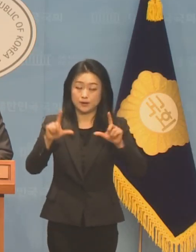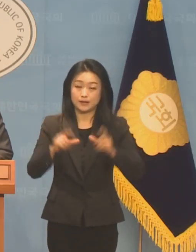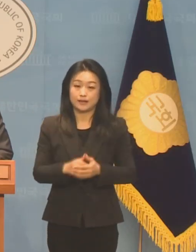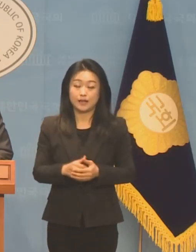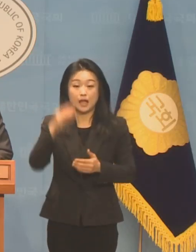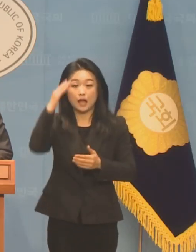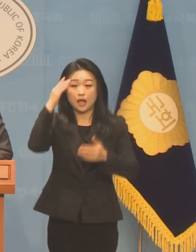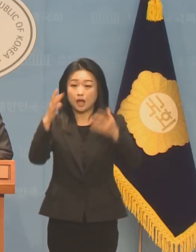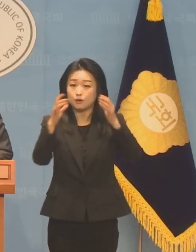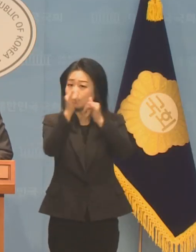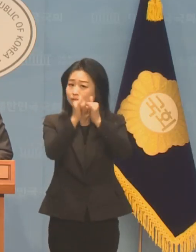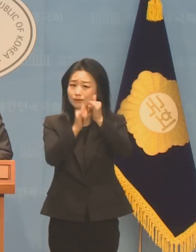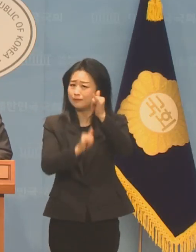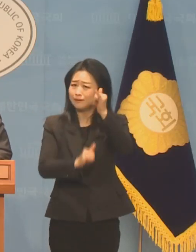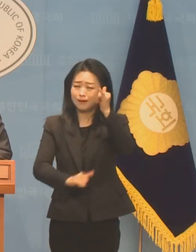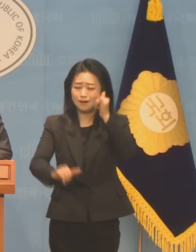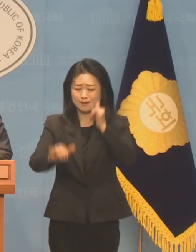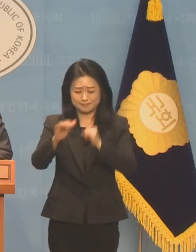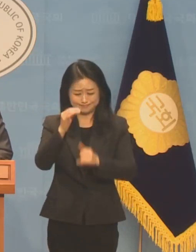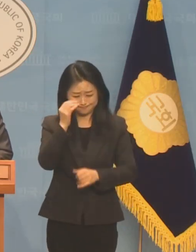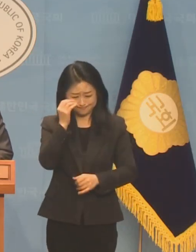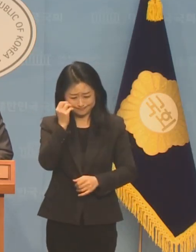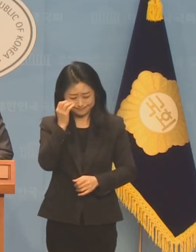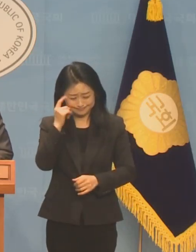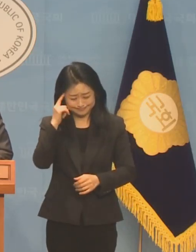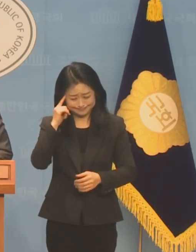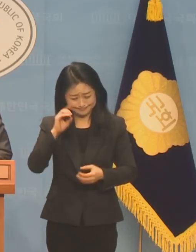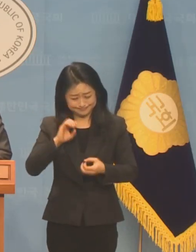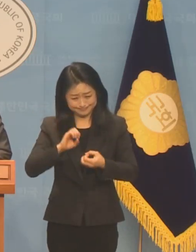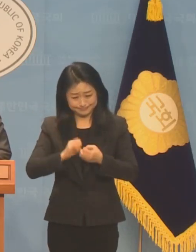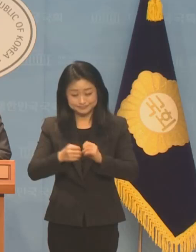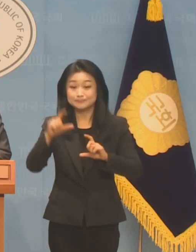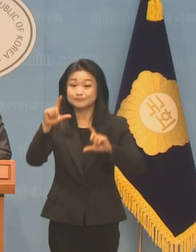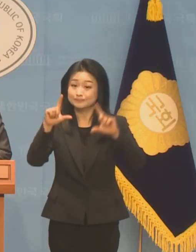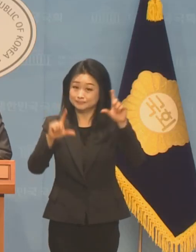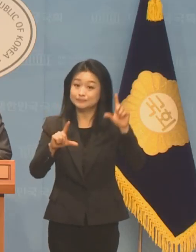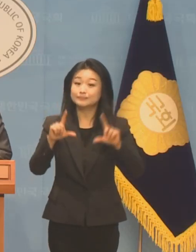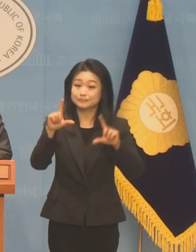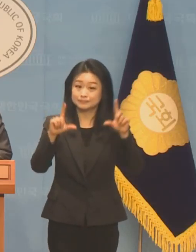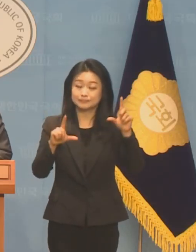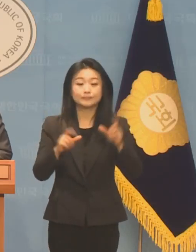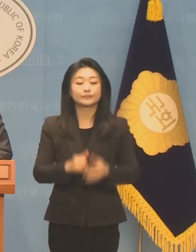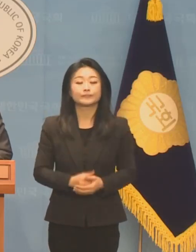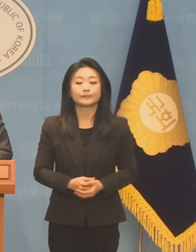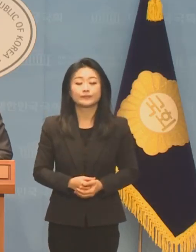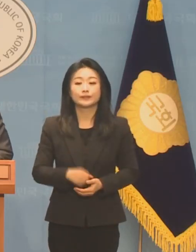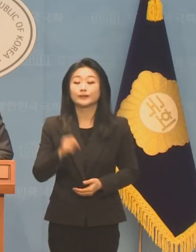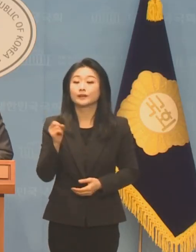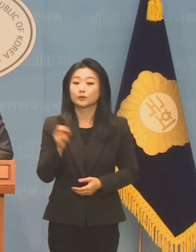대한민국 헌정사에서 상상조차 할 수 없었던 참담한 풍경입니다. 더 심각한